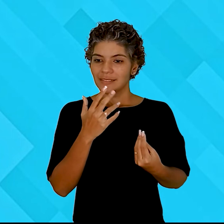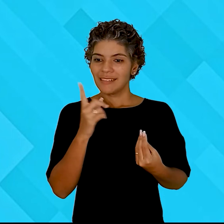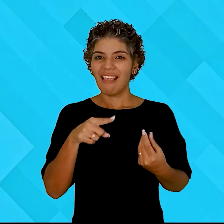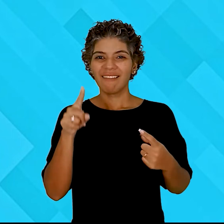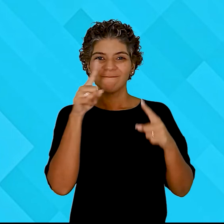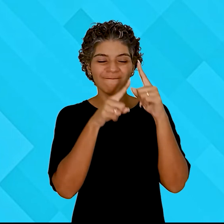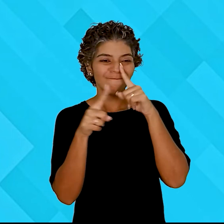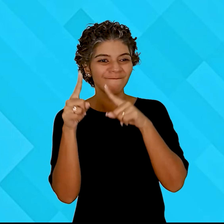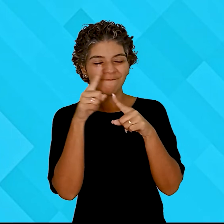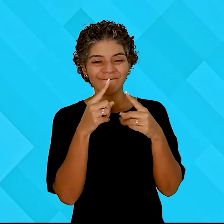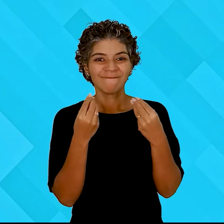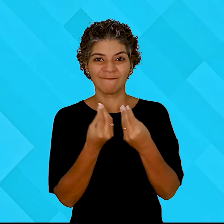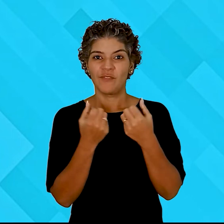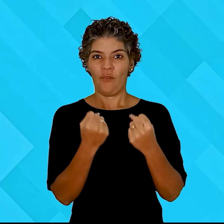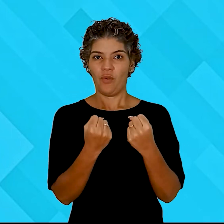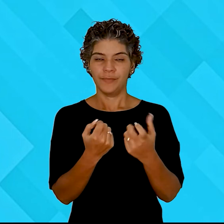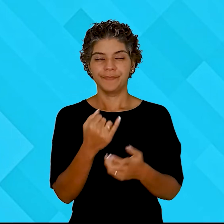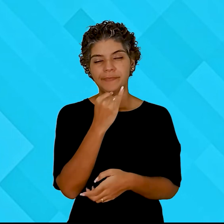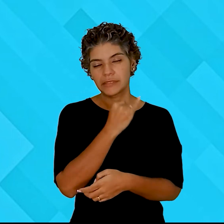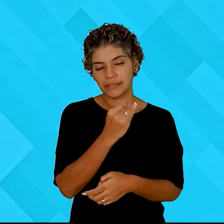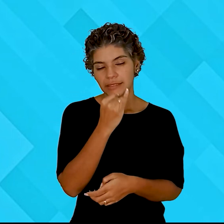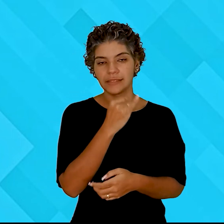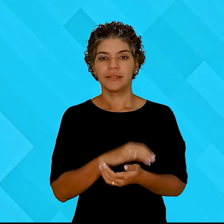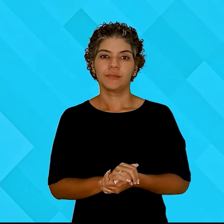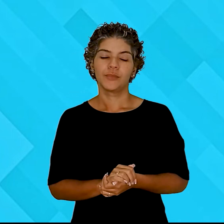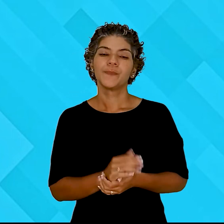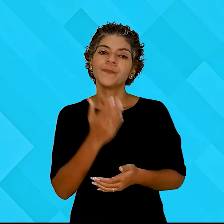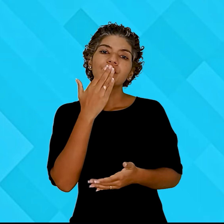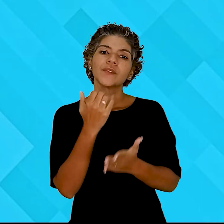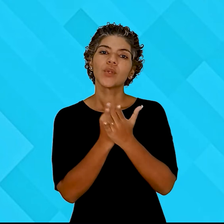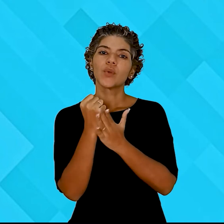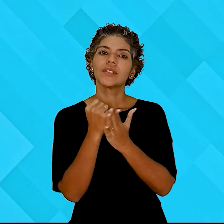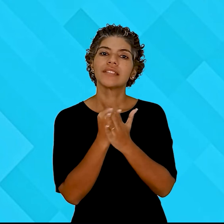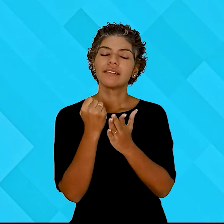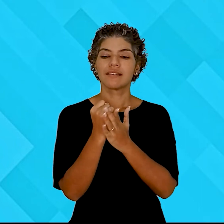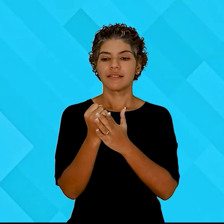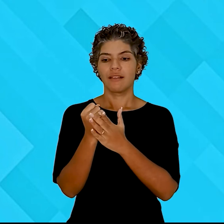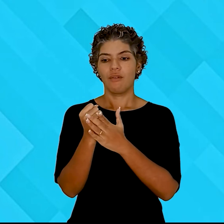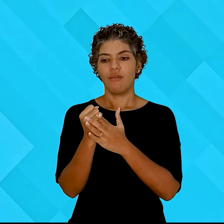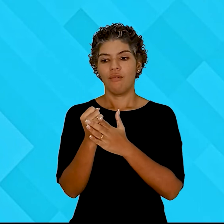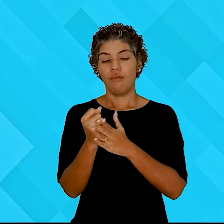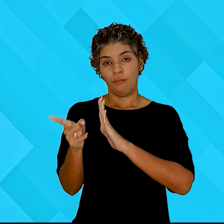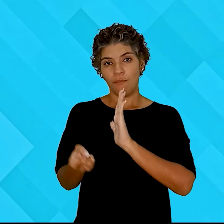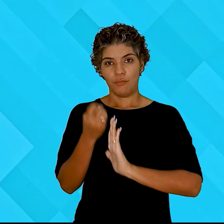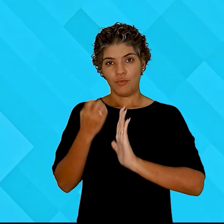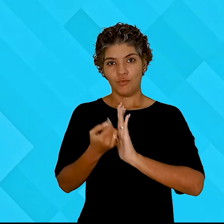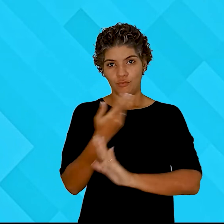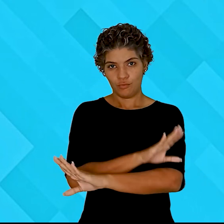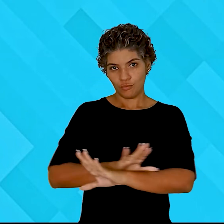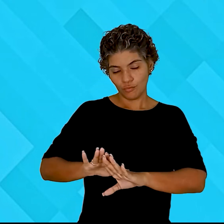é que o modelo de contratação de exercício da profissão de produtor cultural no Brasil por conta própria se tornou o modelo mais